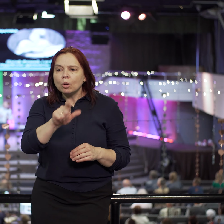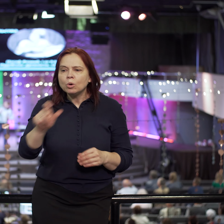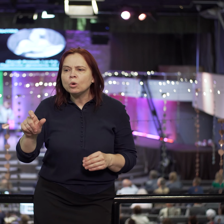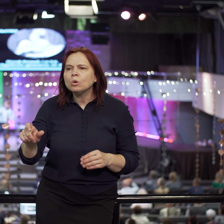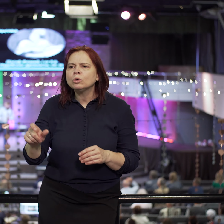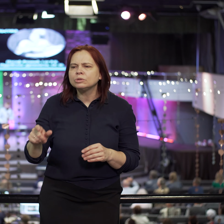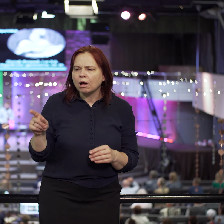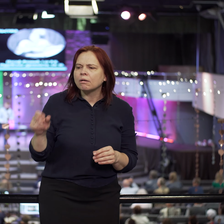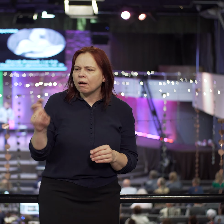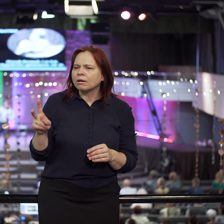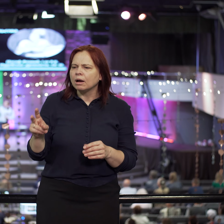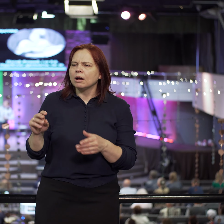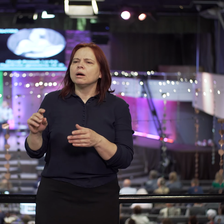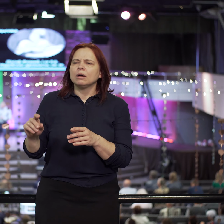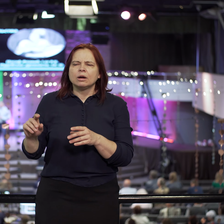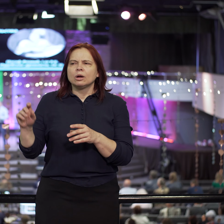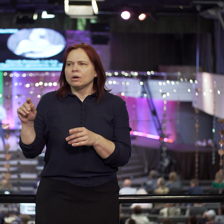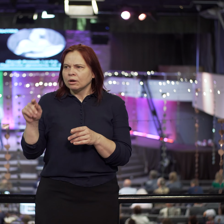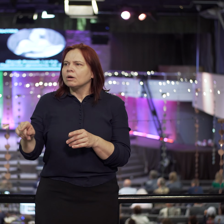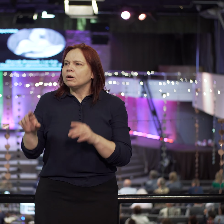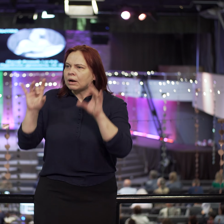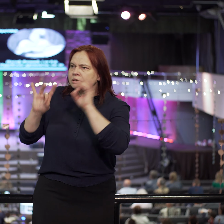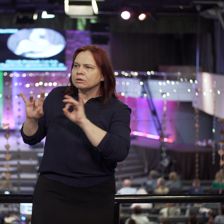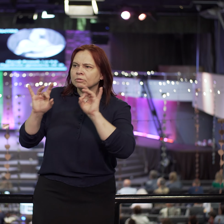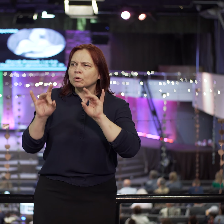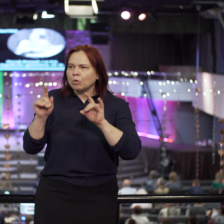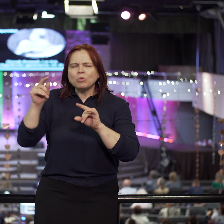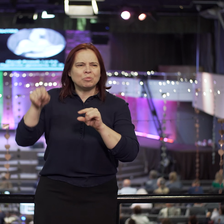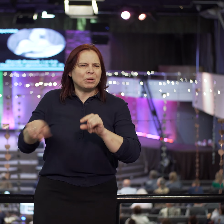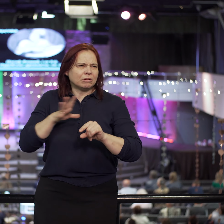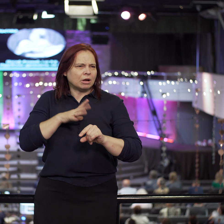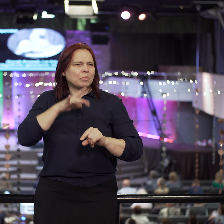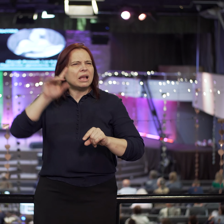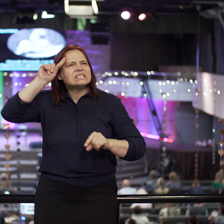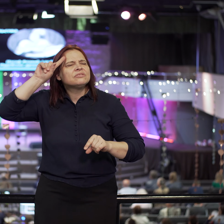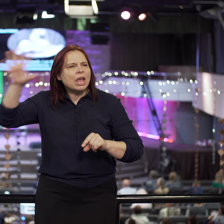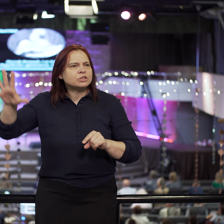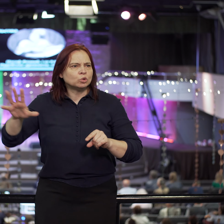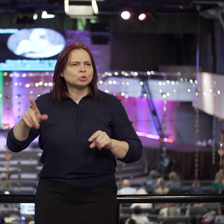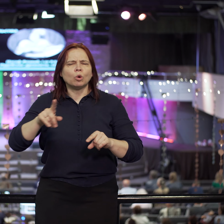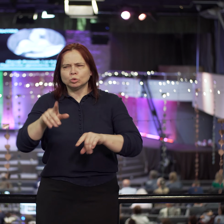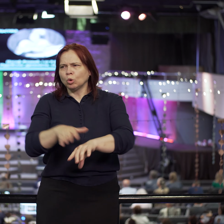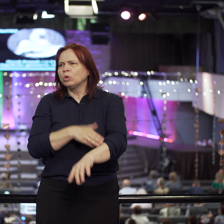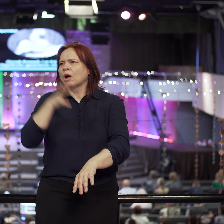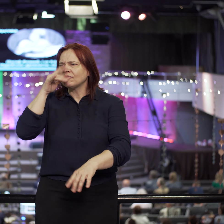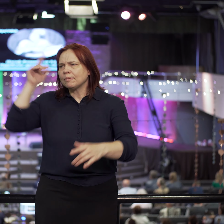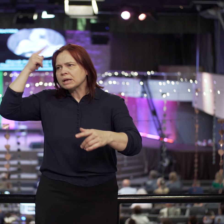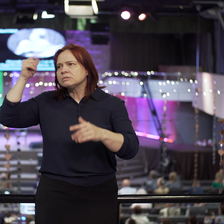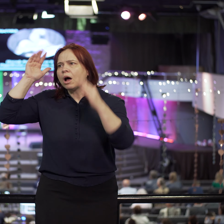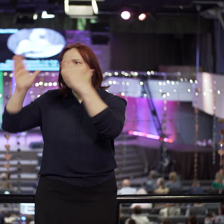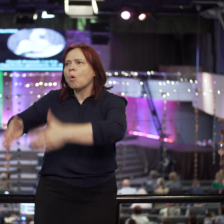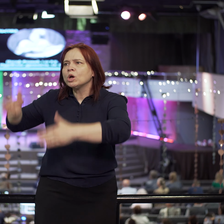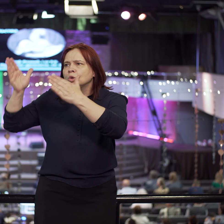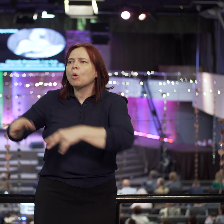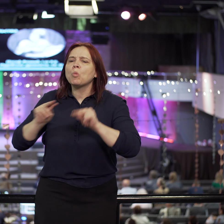передавалась из уст в уста. И вот Талмуд, который был записан в 450 году от Рождества